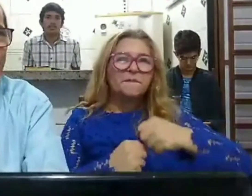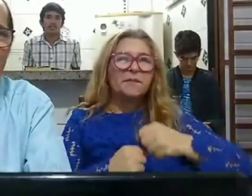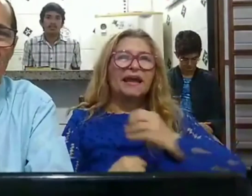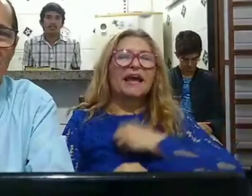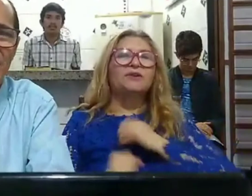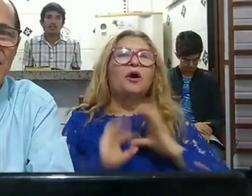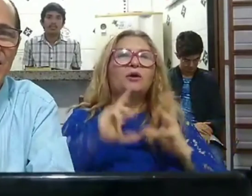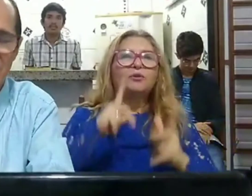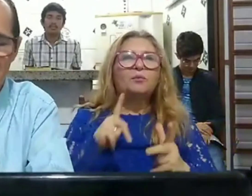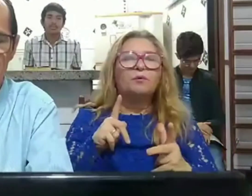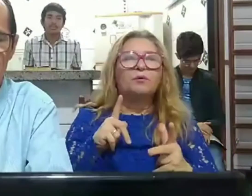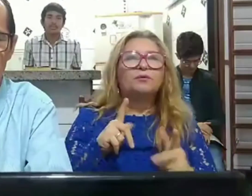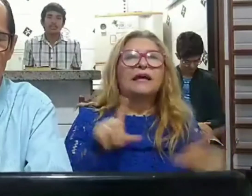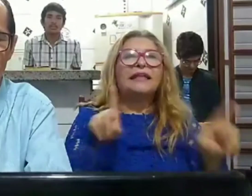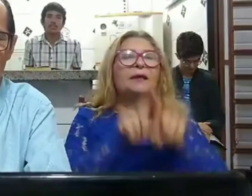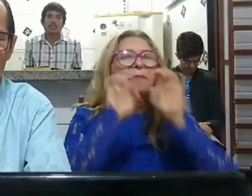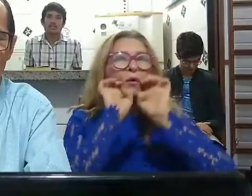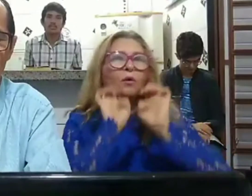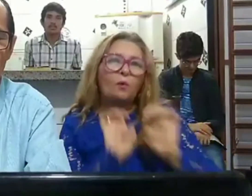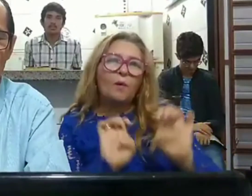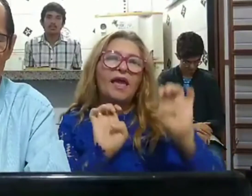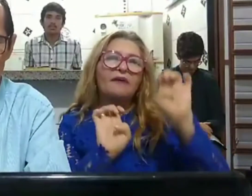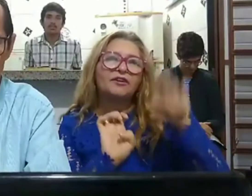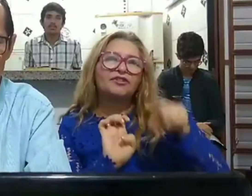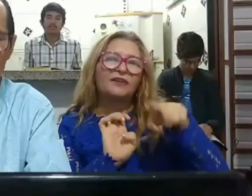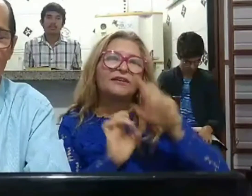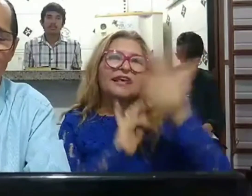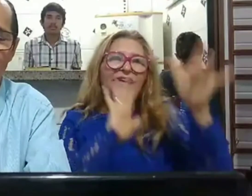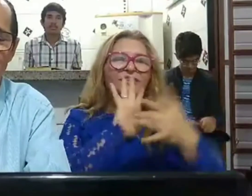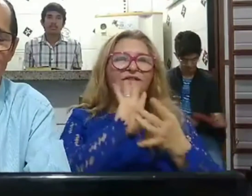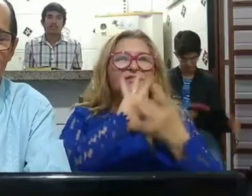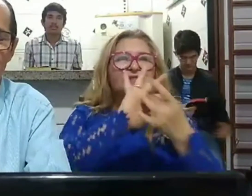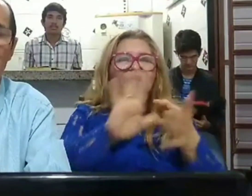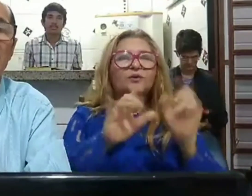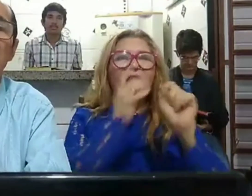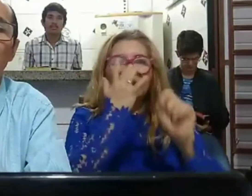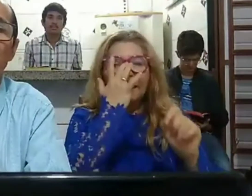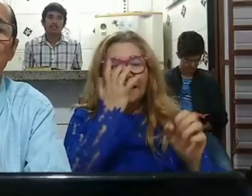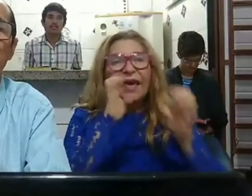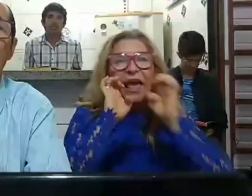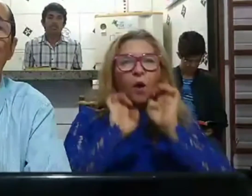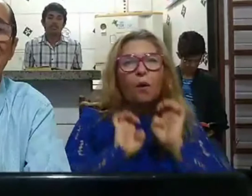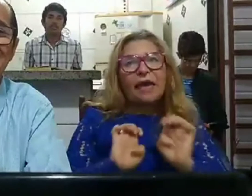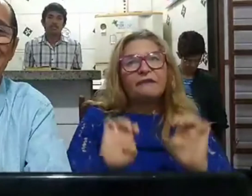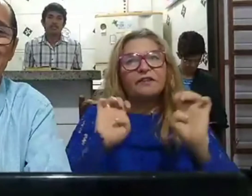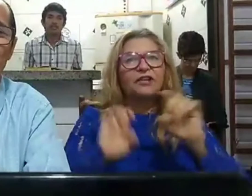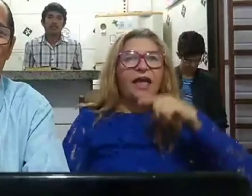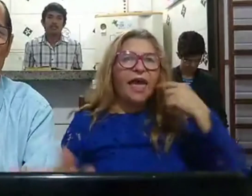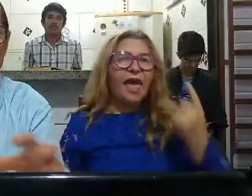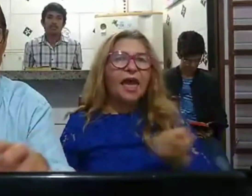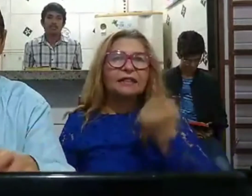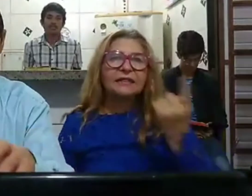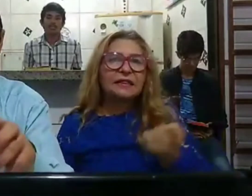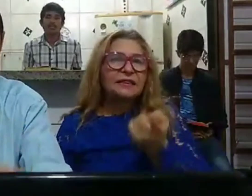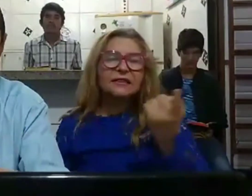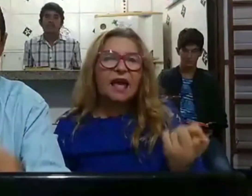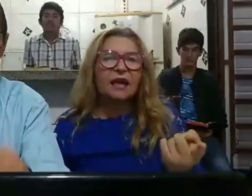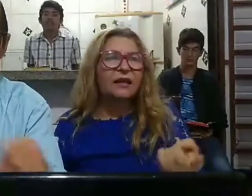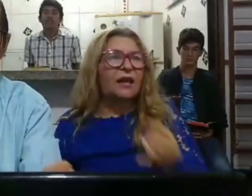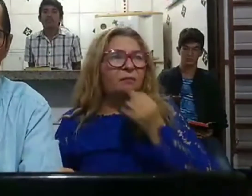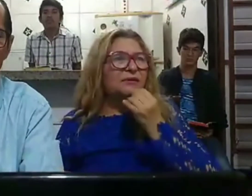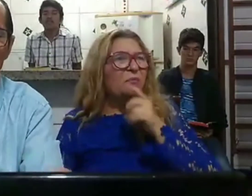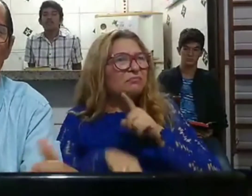outra característica desse Evangelho que Jesus deixou para nós é que é um Evangelho eterno. Não é um Evangelho